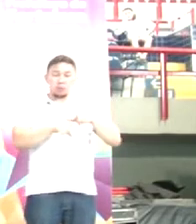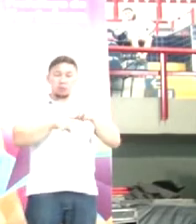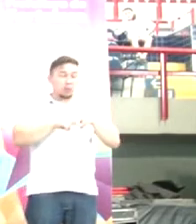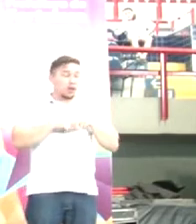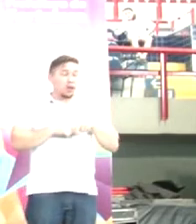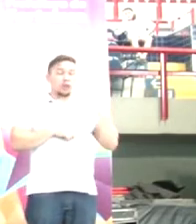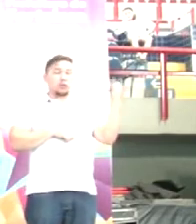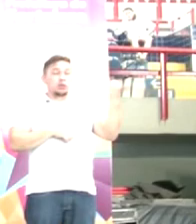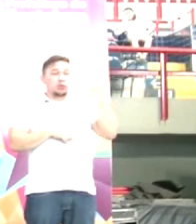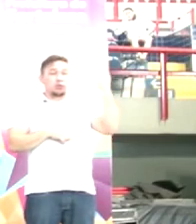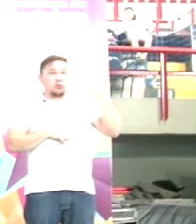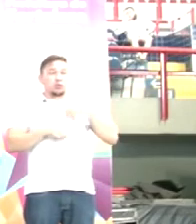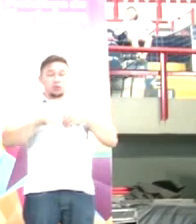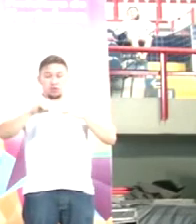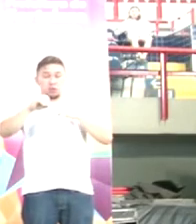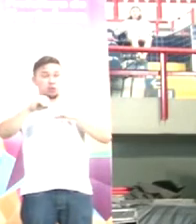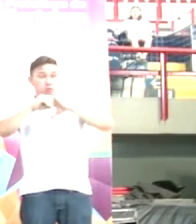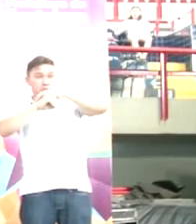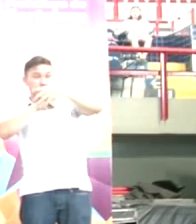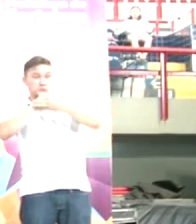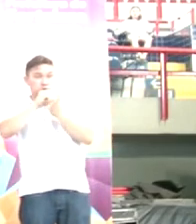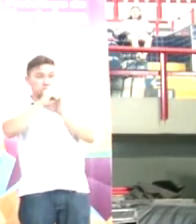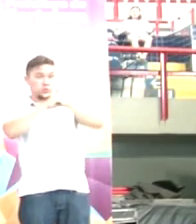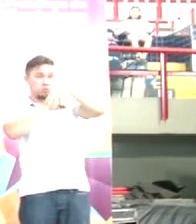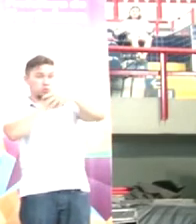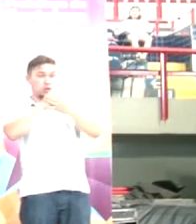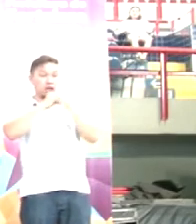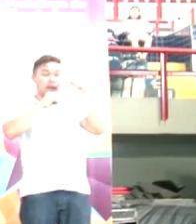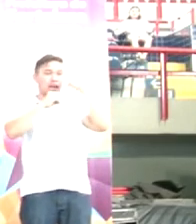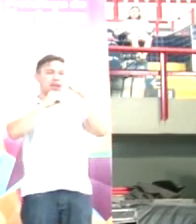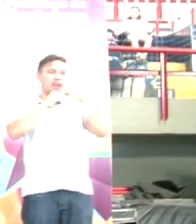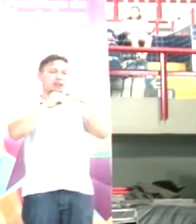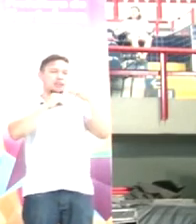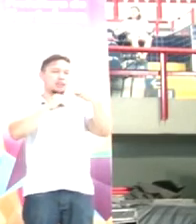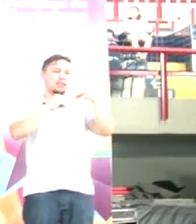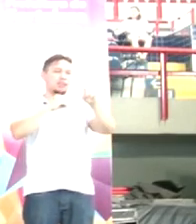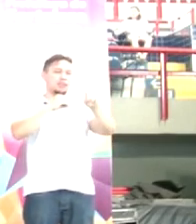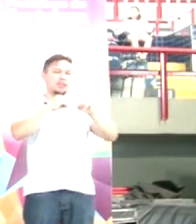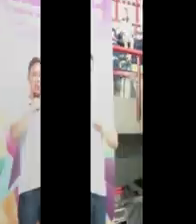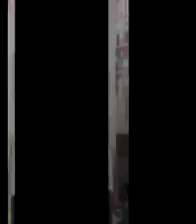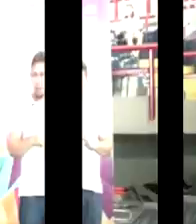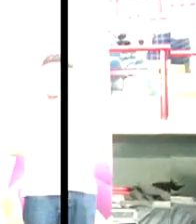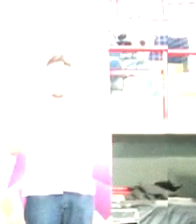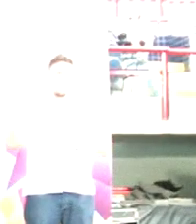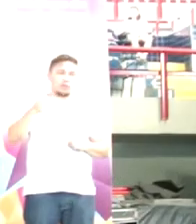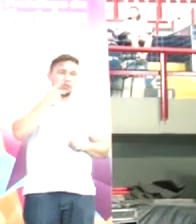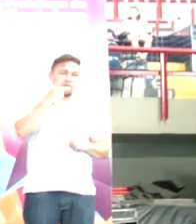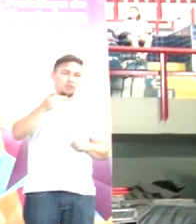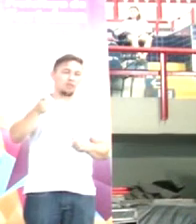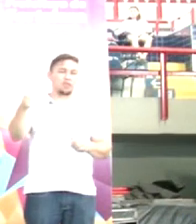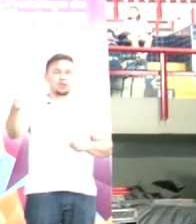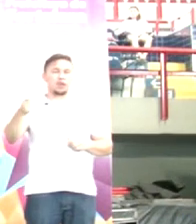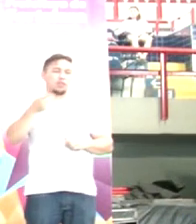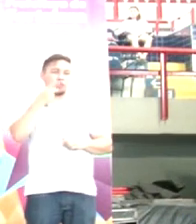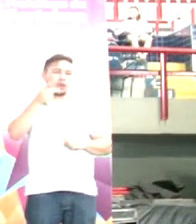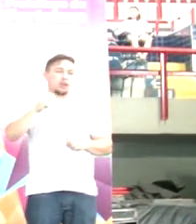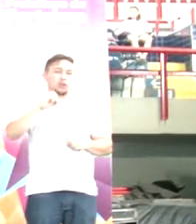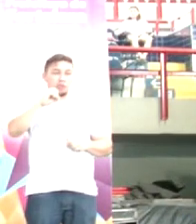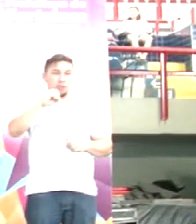importante é que a esfera em si é a região tridimensional. Você ia perguntar alguma coisa, amigo? Isso, foi bem